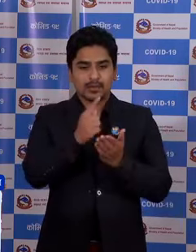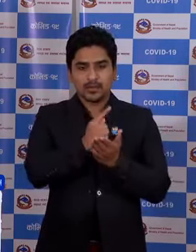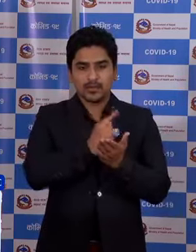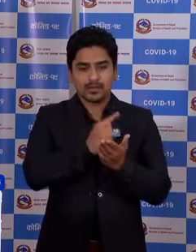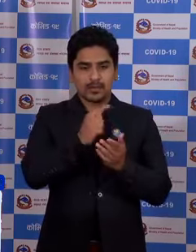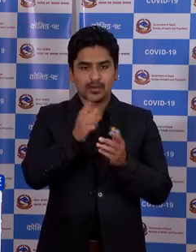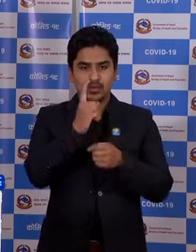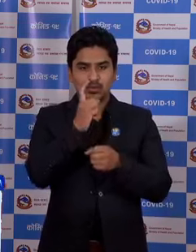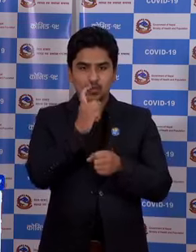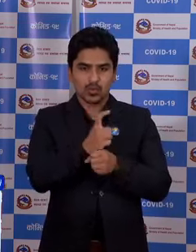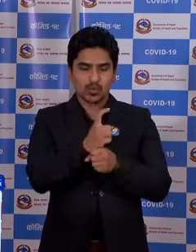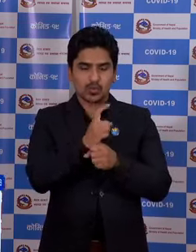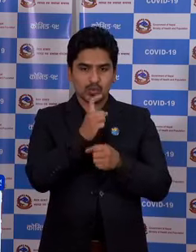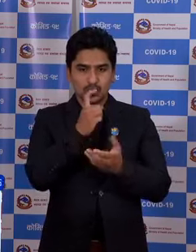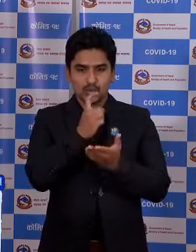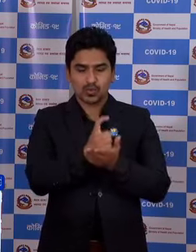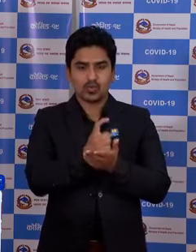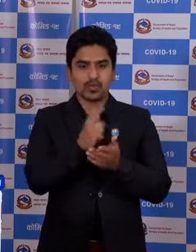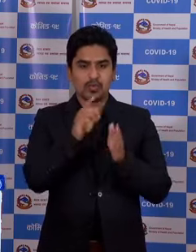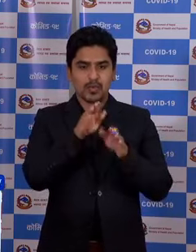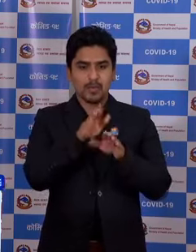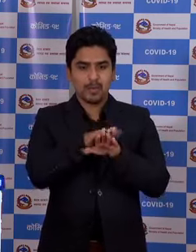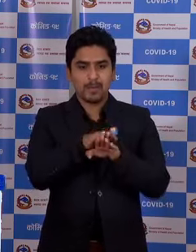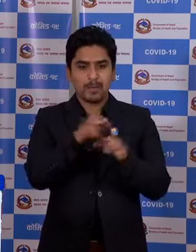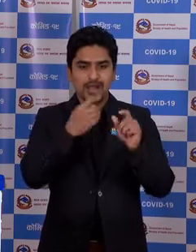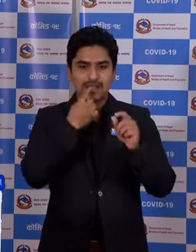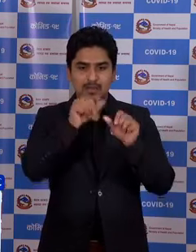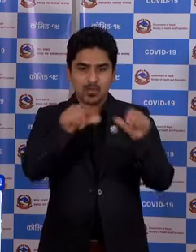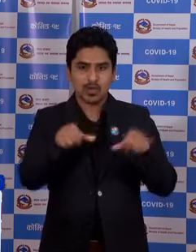पनि गङ्गबु माछा पोखरी लगायतका स्थानहरूमा